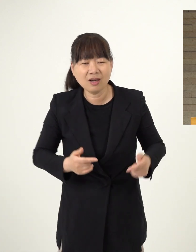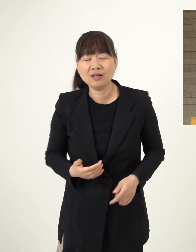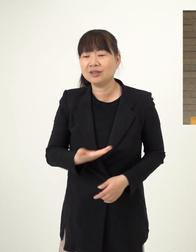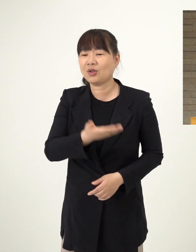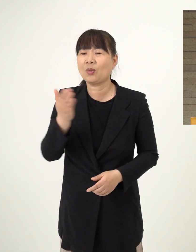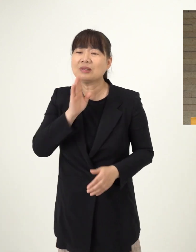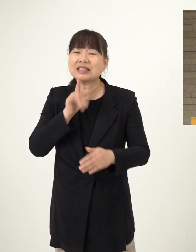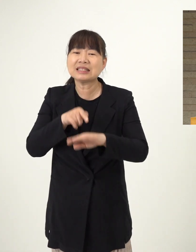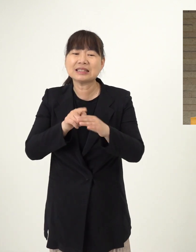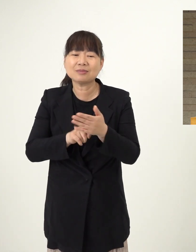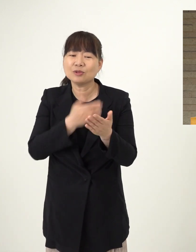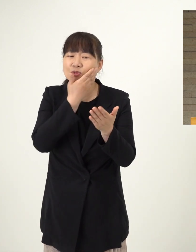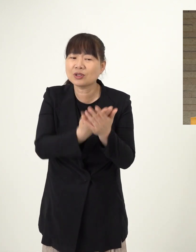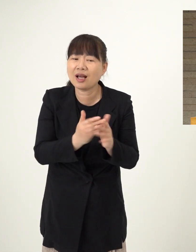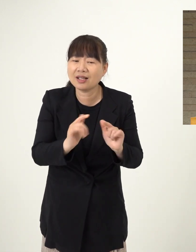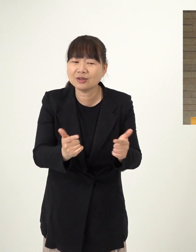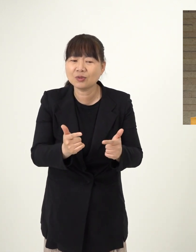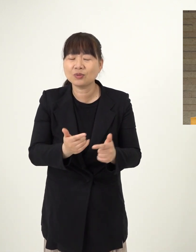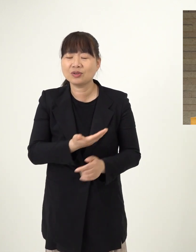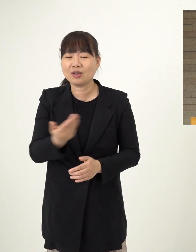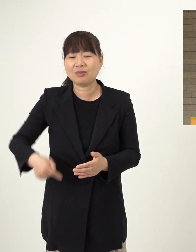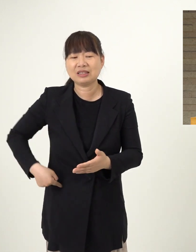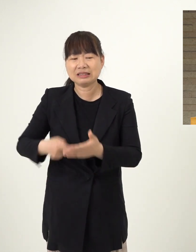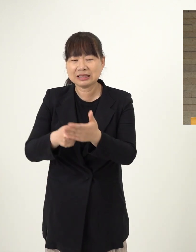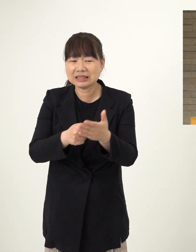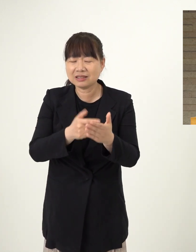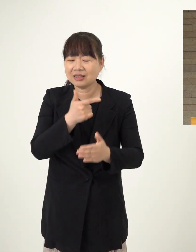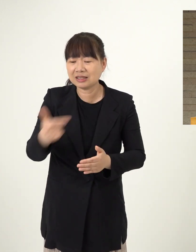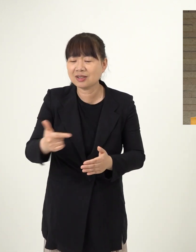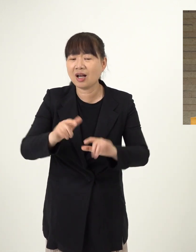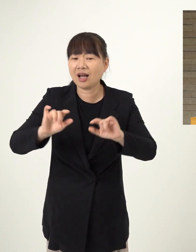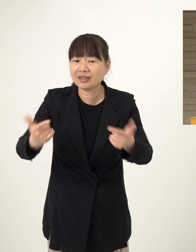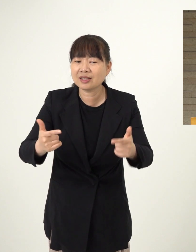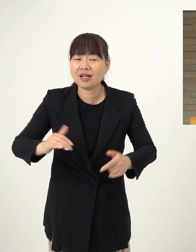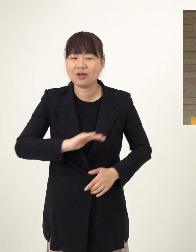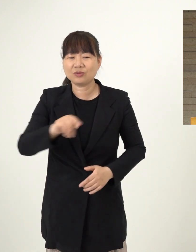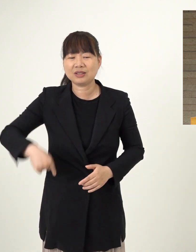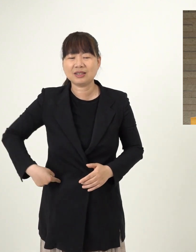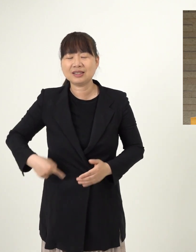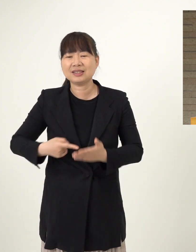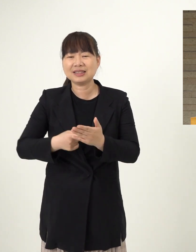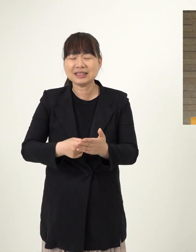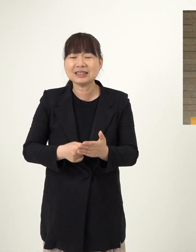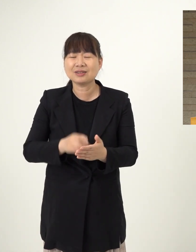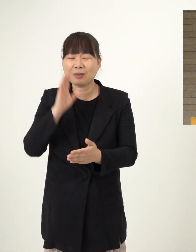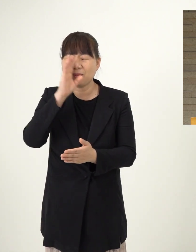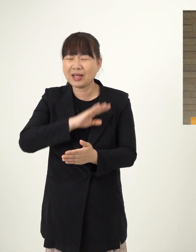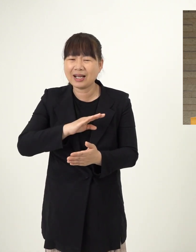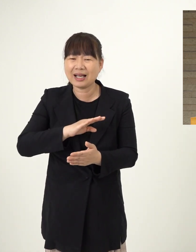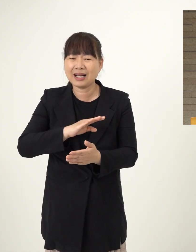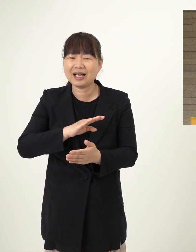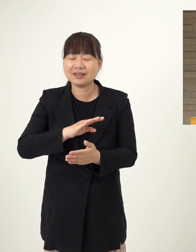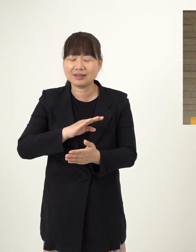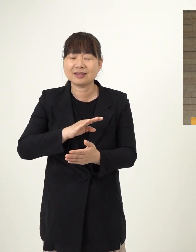여러분의 의지가 대단한 것도 아니에요. 우리의 의지는 상한 거미줄 같아요.